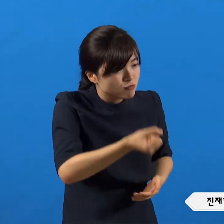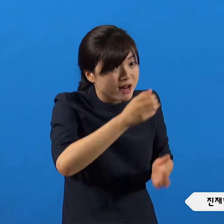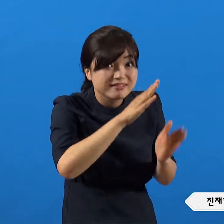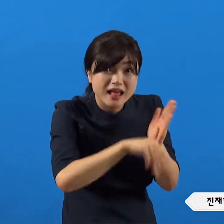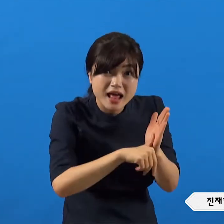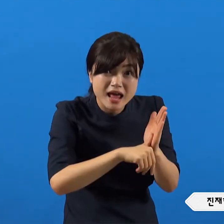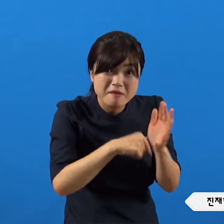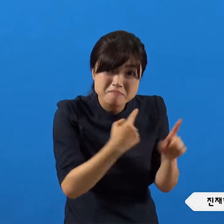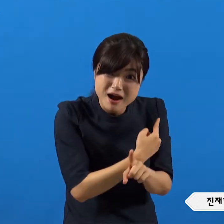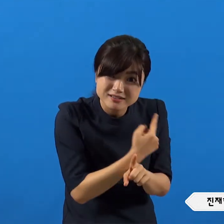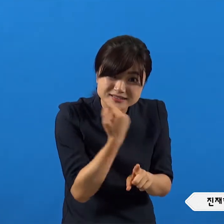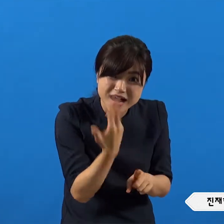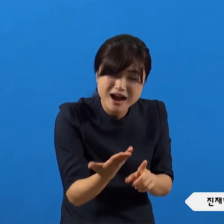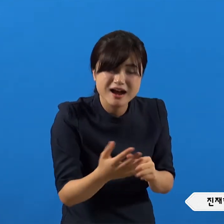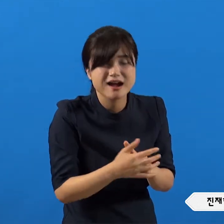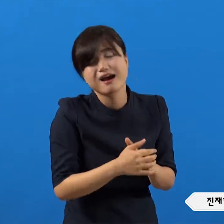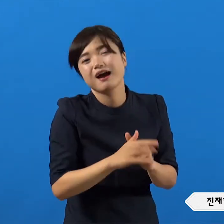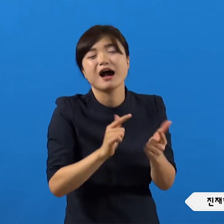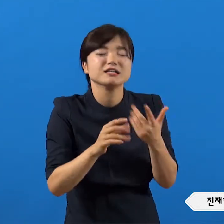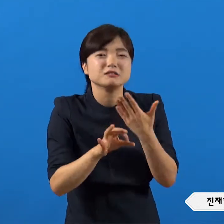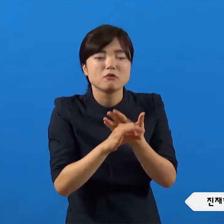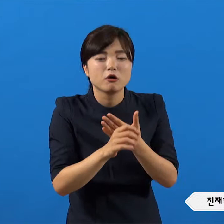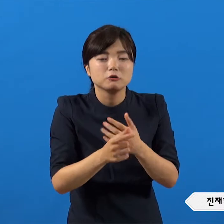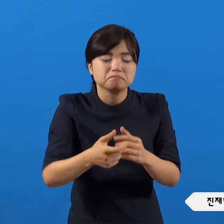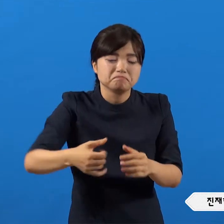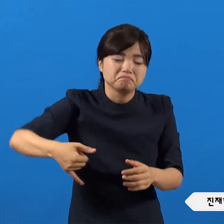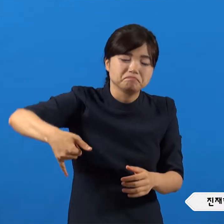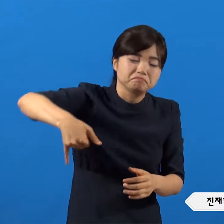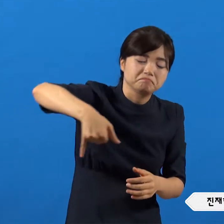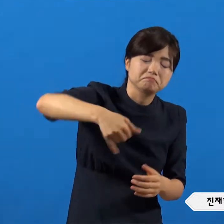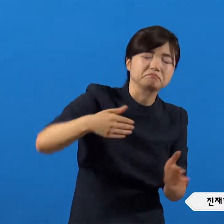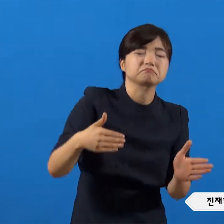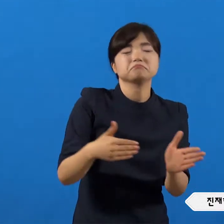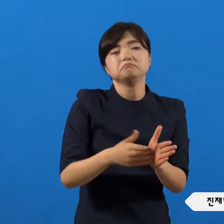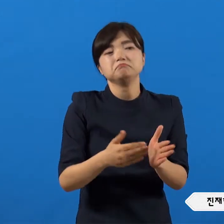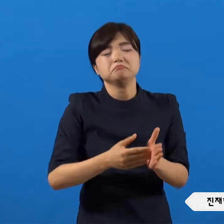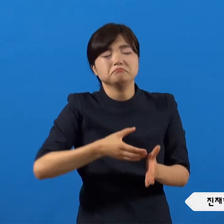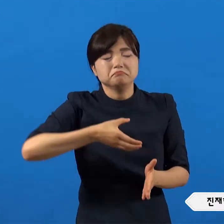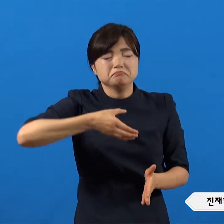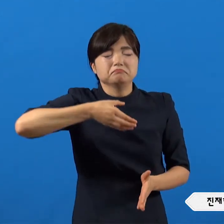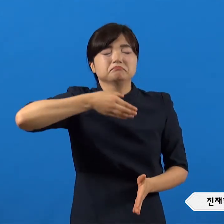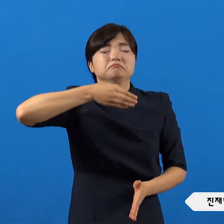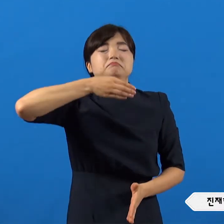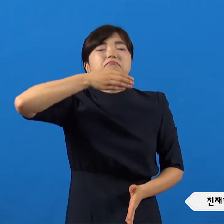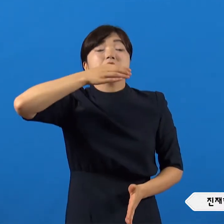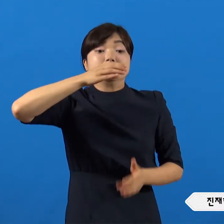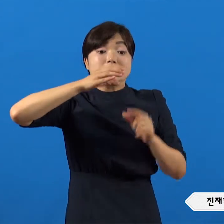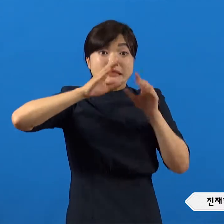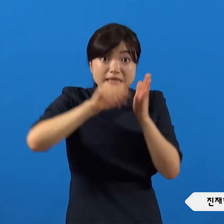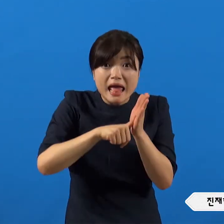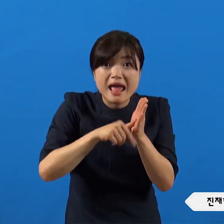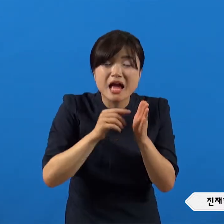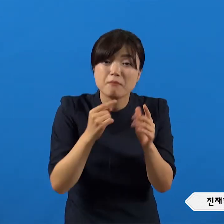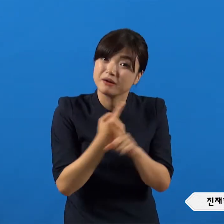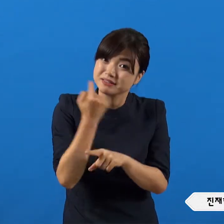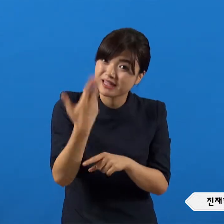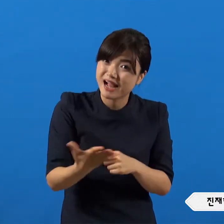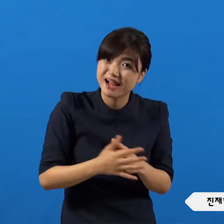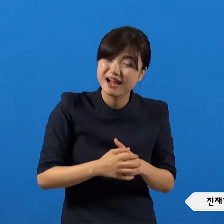동안에 바뀌었을까요? 아니면 따라주고 연회장이 마시는 순간에 바뀌었을까요?